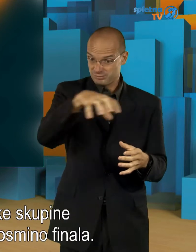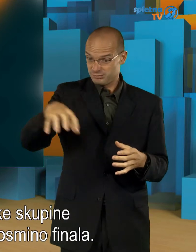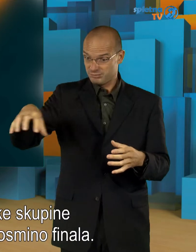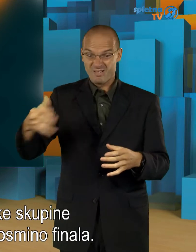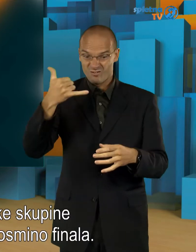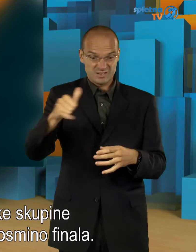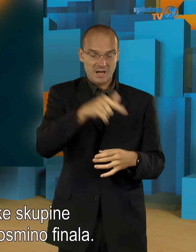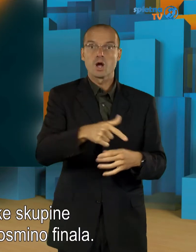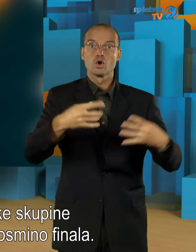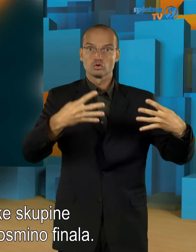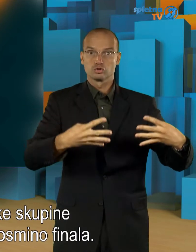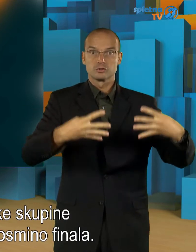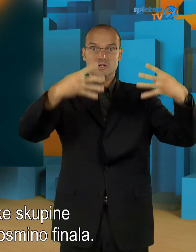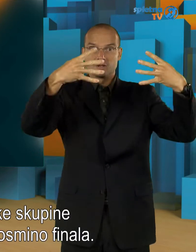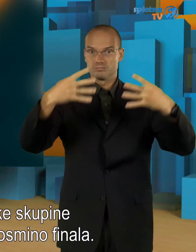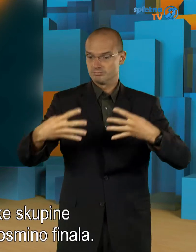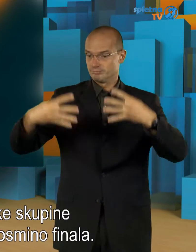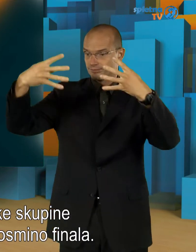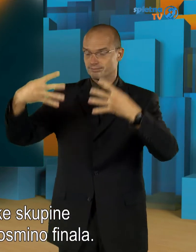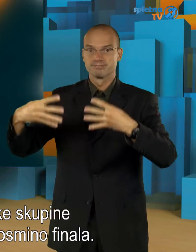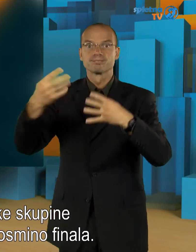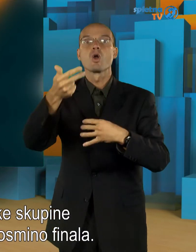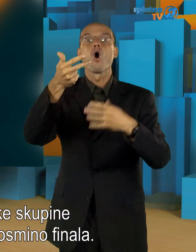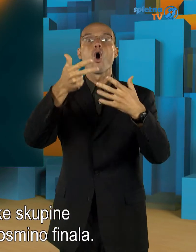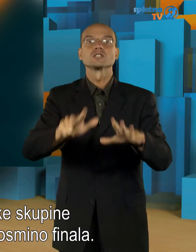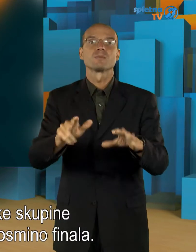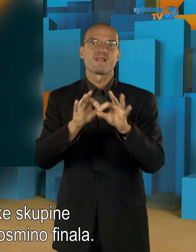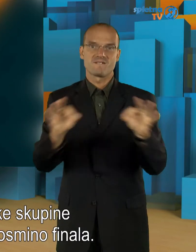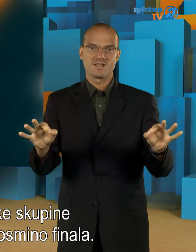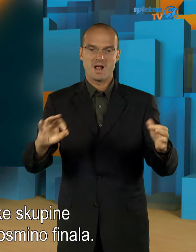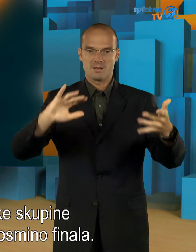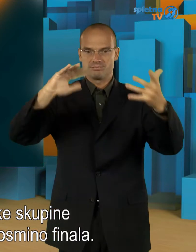Najboljše 4 iz vsake skupine pa bodo napredovale v osmino finala.